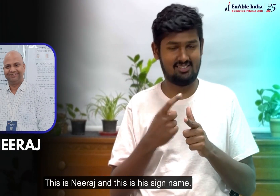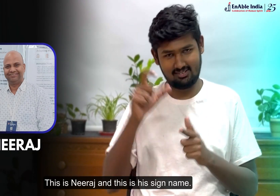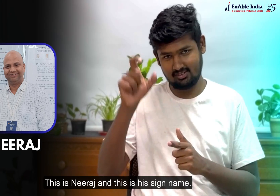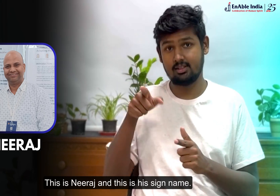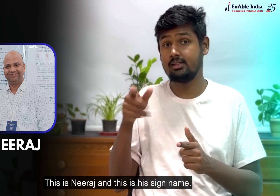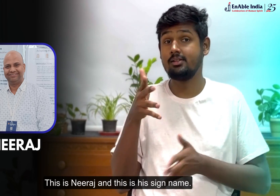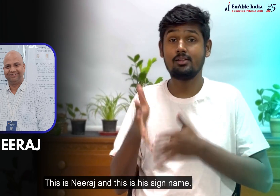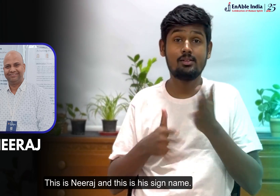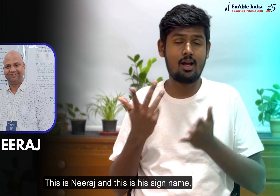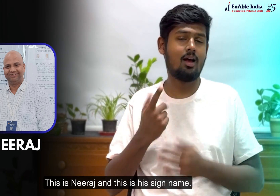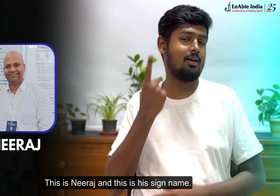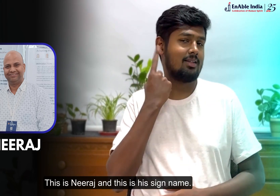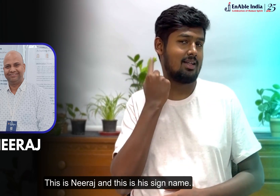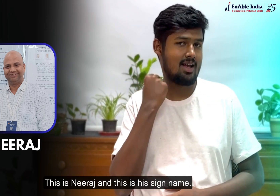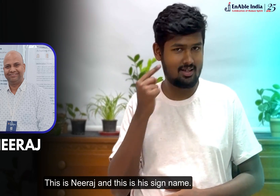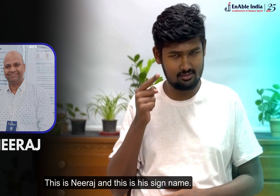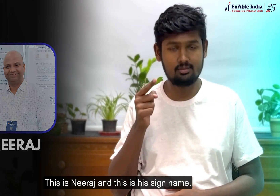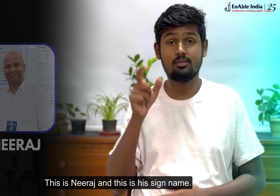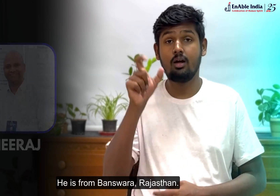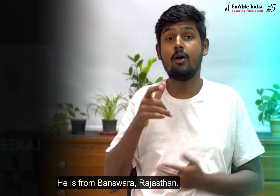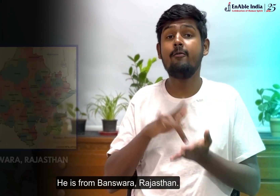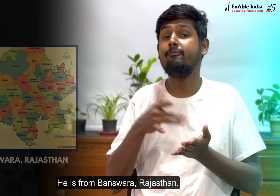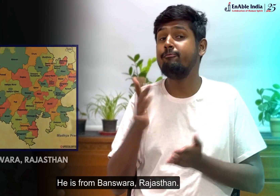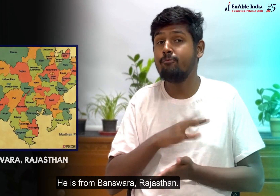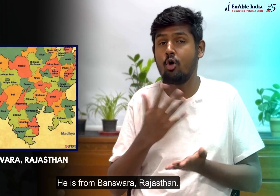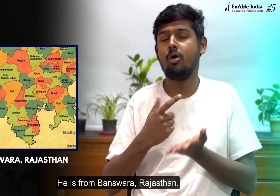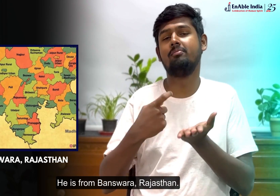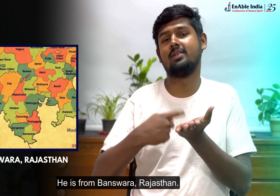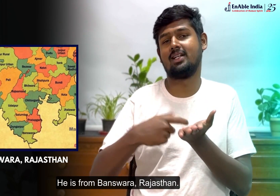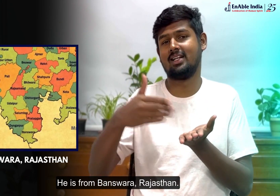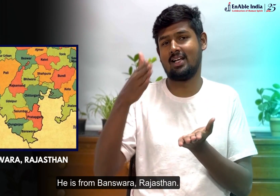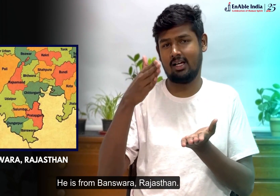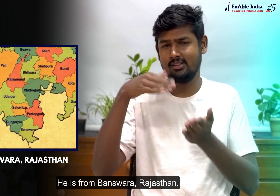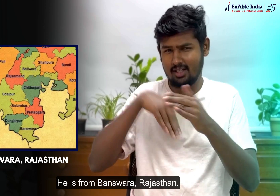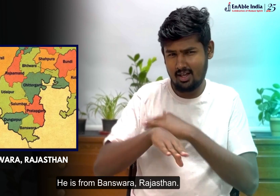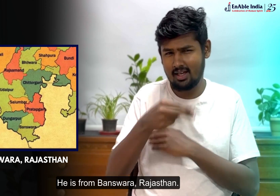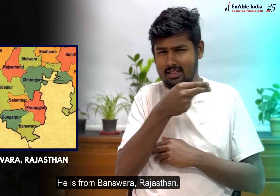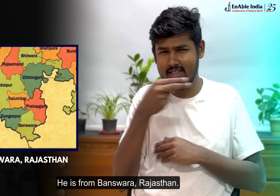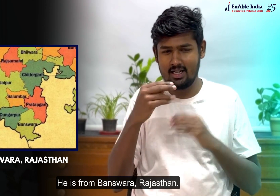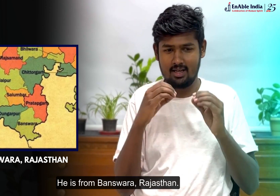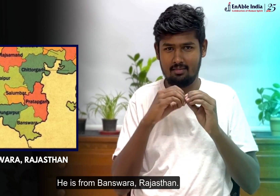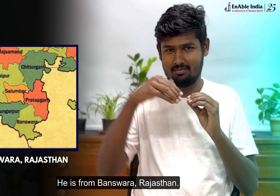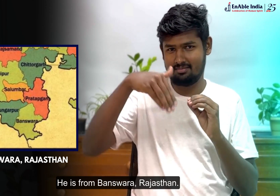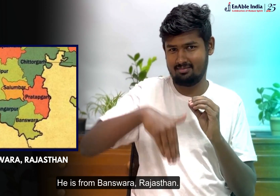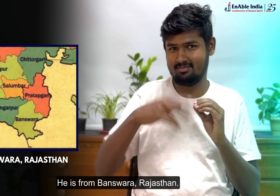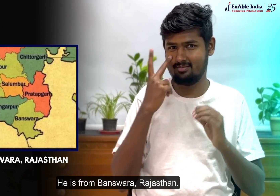ये नीरज है और ये इनका सांकेतिक नाम है। वह राजस्थान के बांसवाड़ा से है।